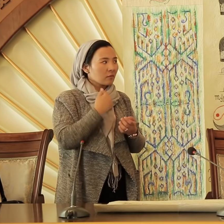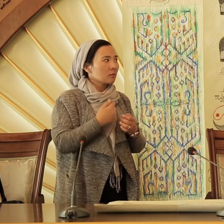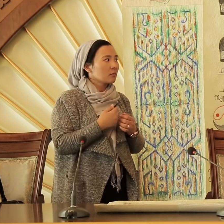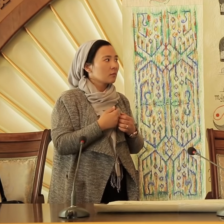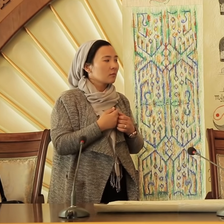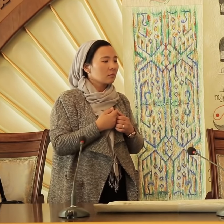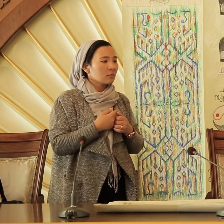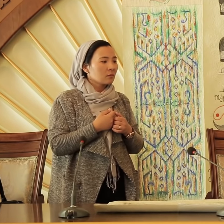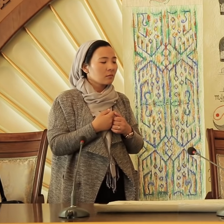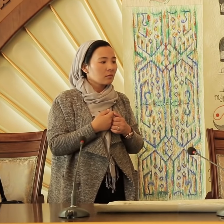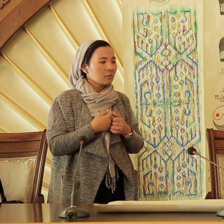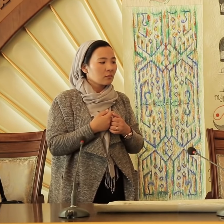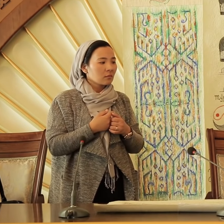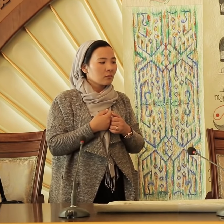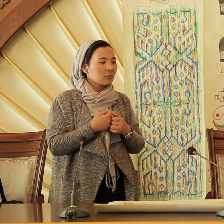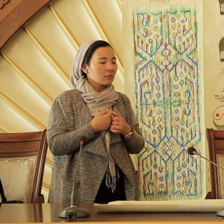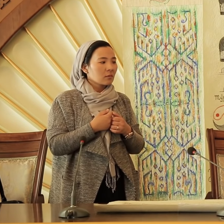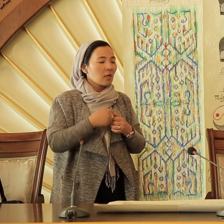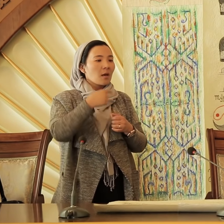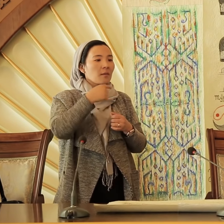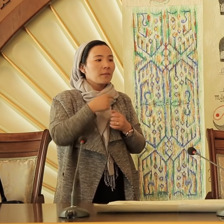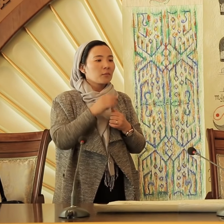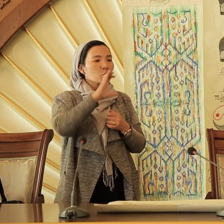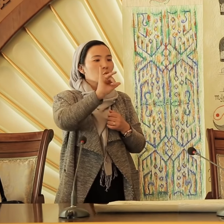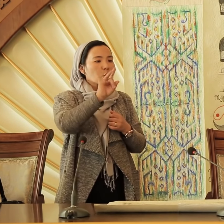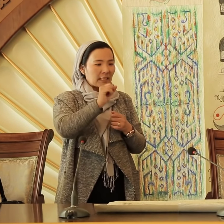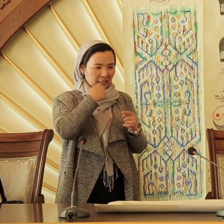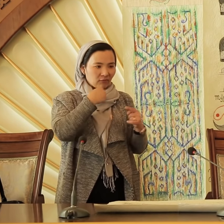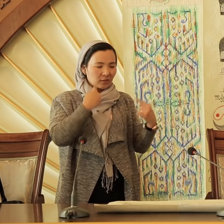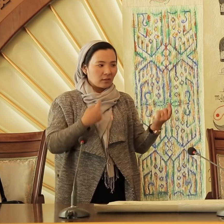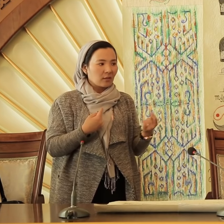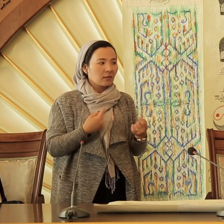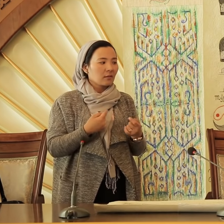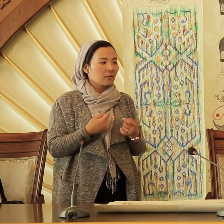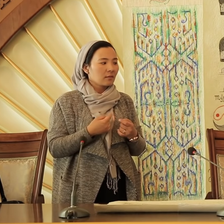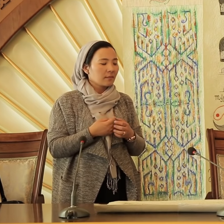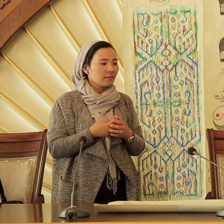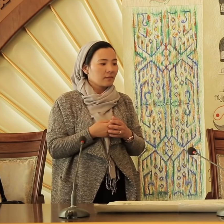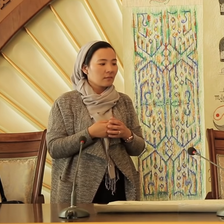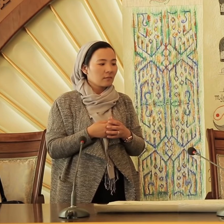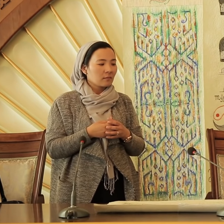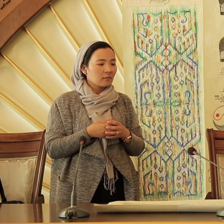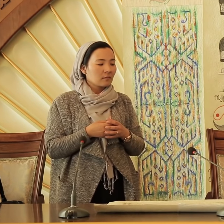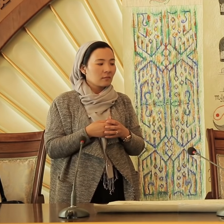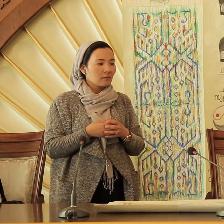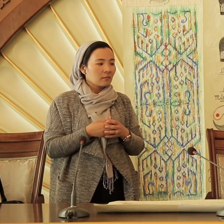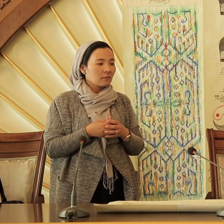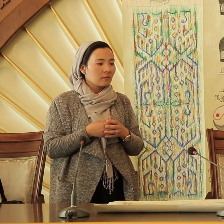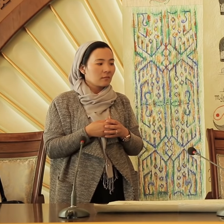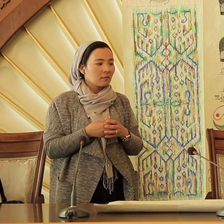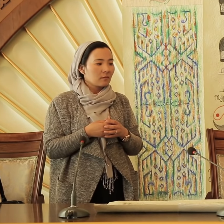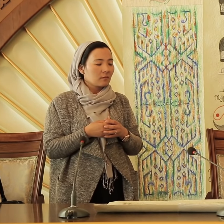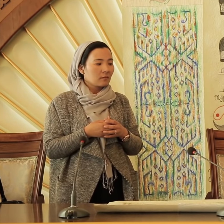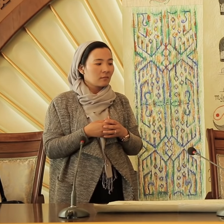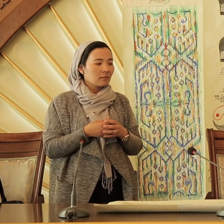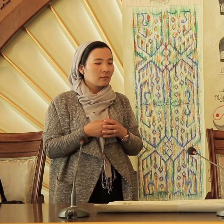Wallazi ba'athani bil haqqi nabiyyan ma anzalallohu tabaraka va taala ala Adam alayhi sallatu va sallam illa